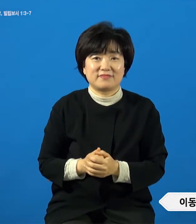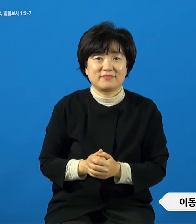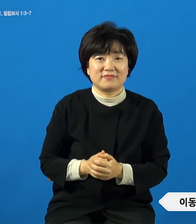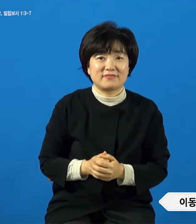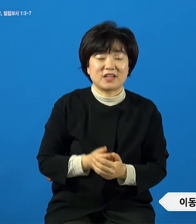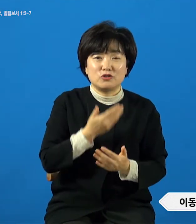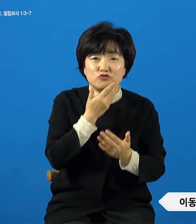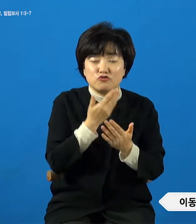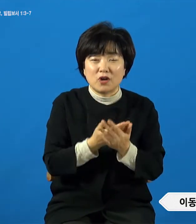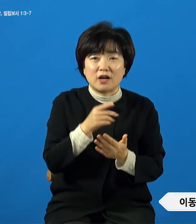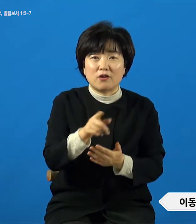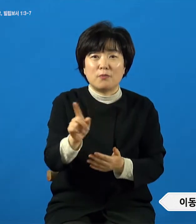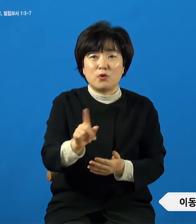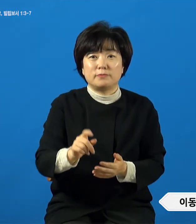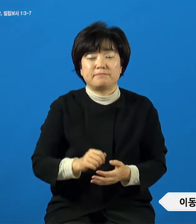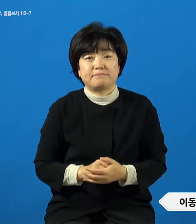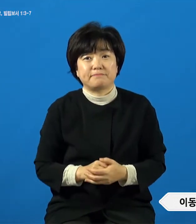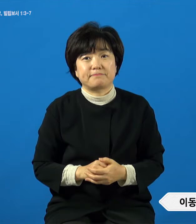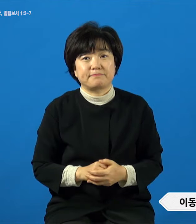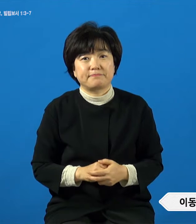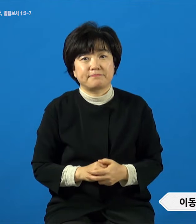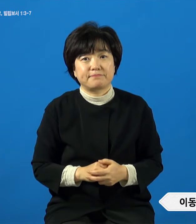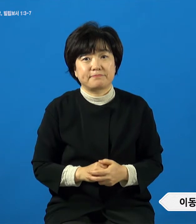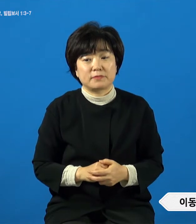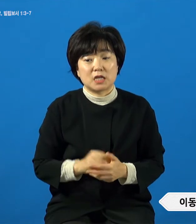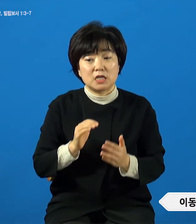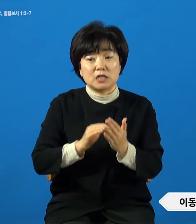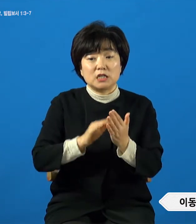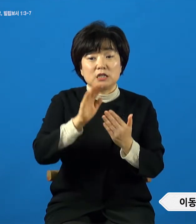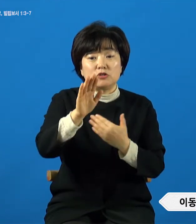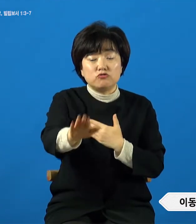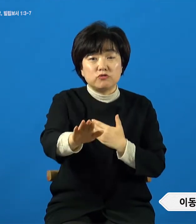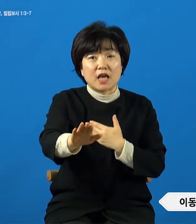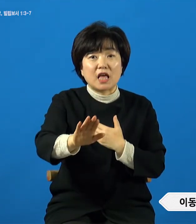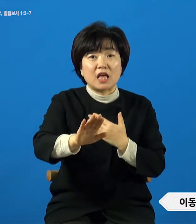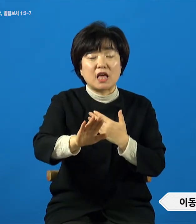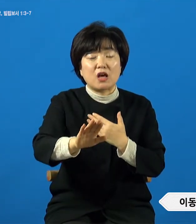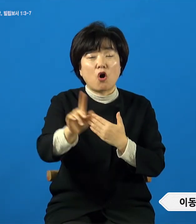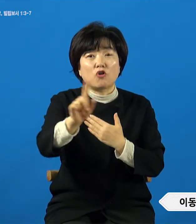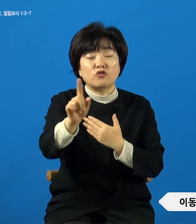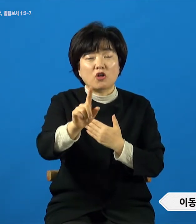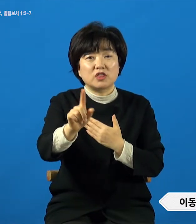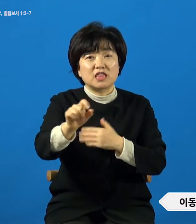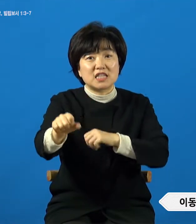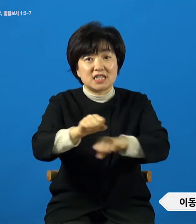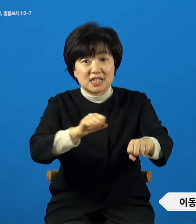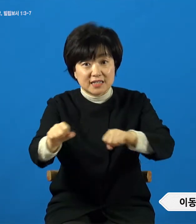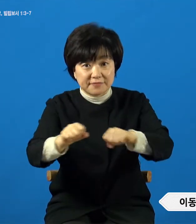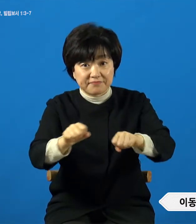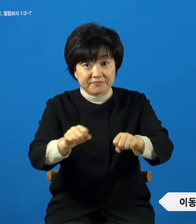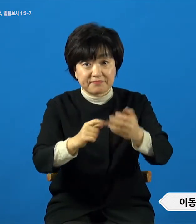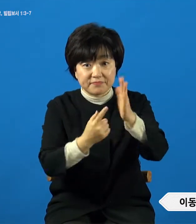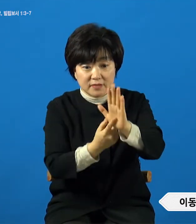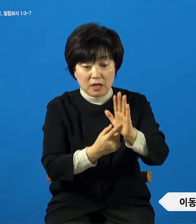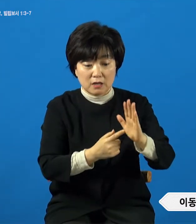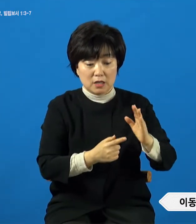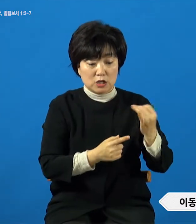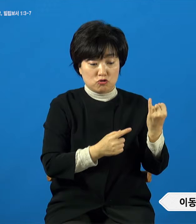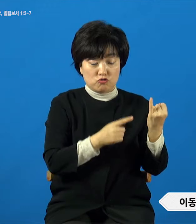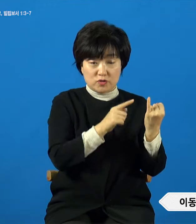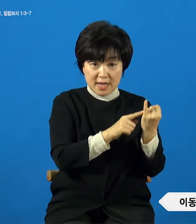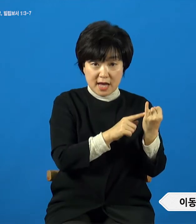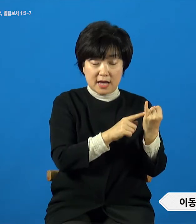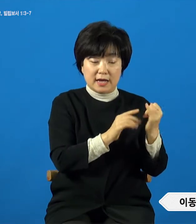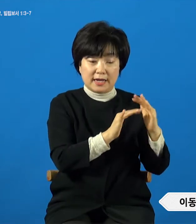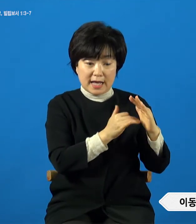이것입니다. 자, 근데 이후에 어떤 역사가 일어나느냐 하면 루디아의 가족이 주 앞에 돌아오고 그 다음에 바울이